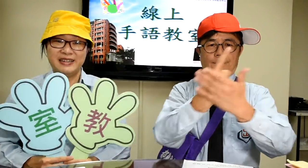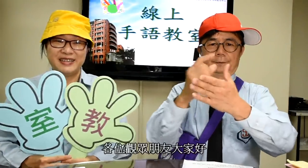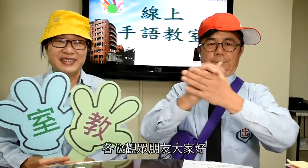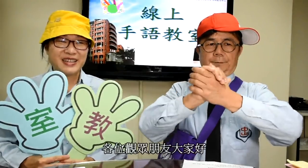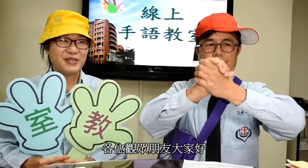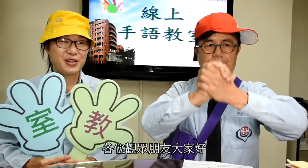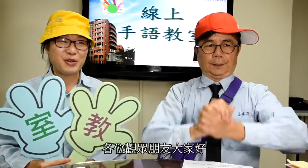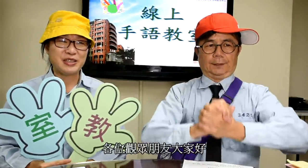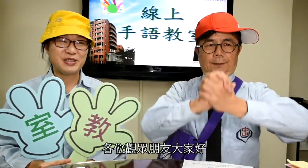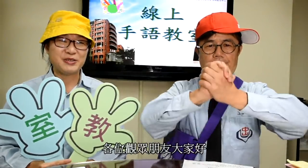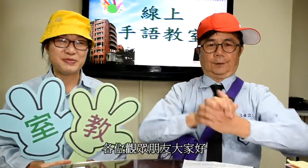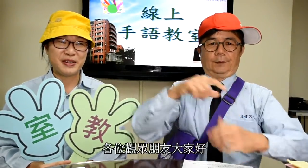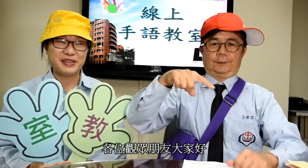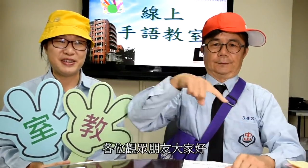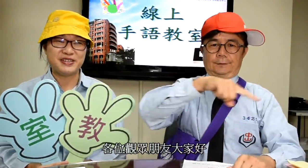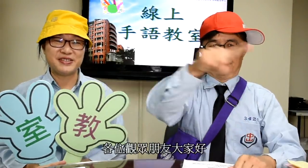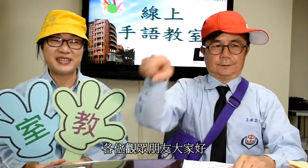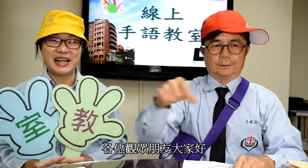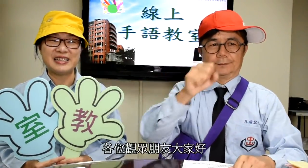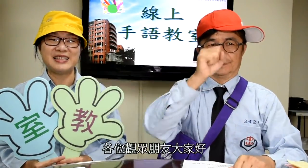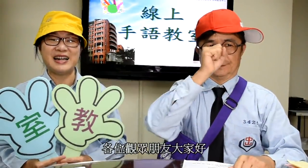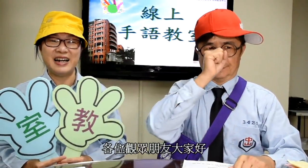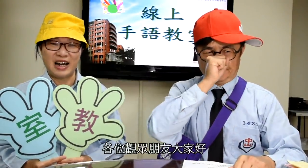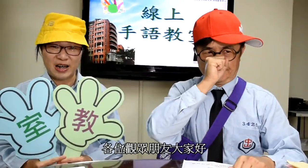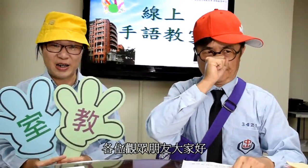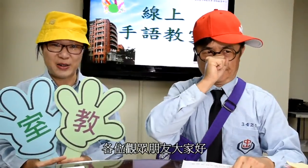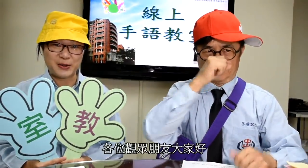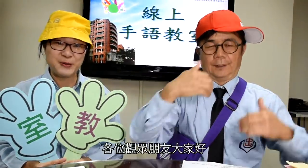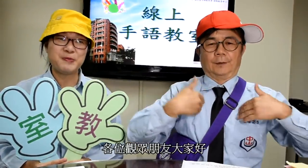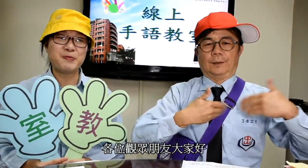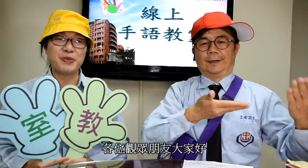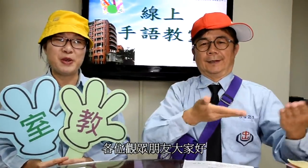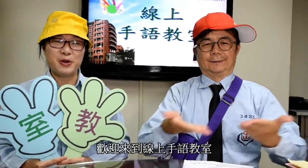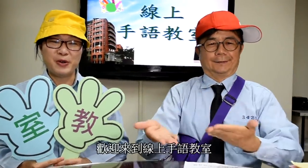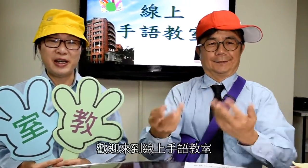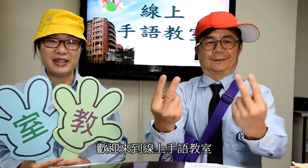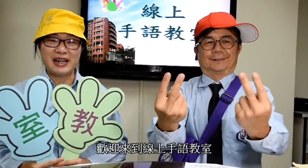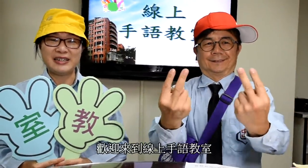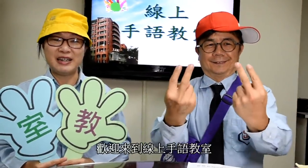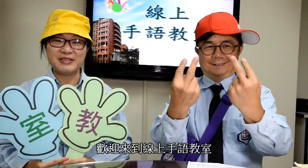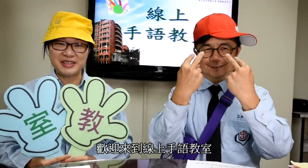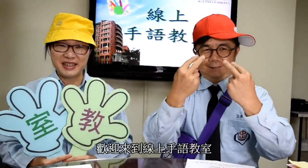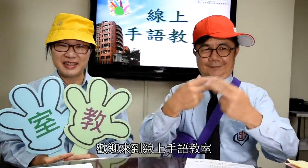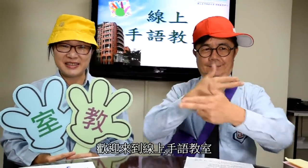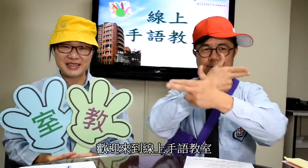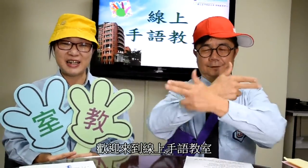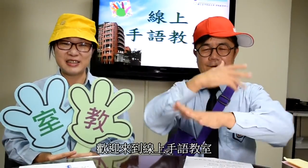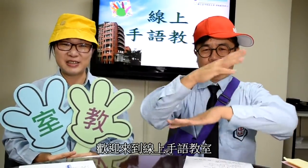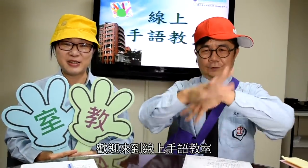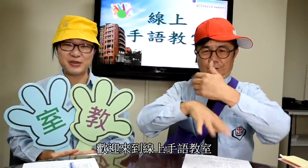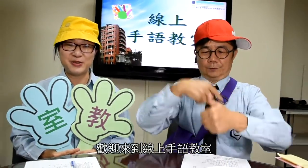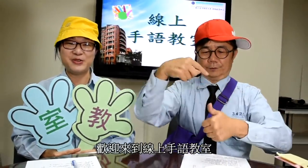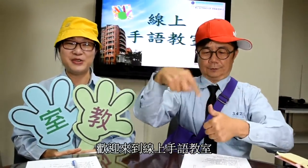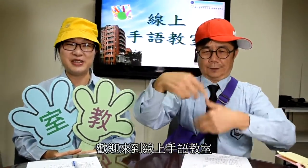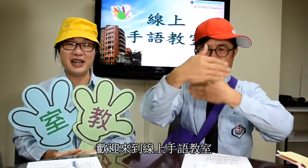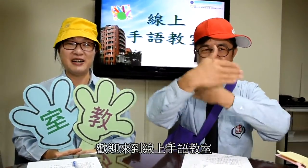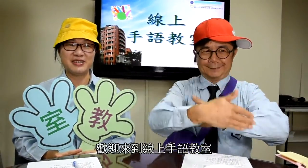各位观众朋友大家好，欢迎来到线上手语教室。